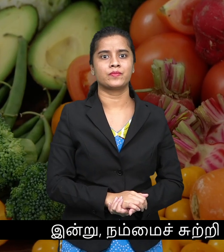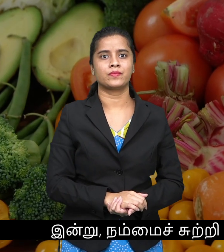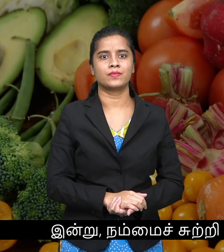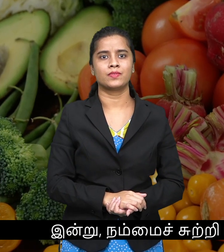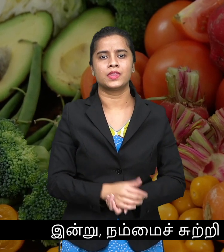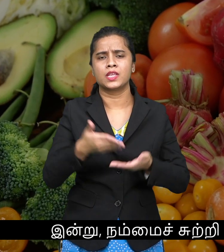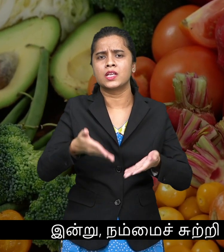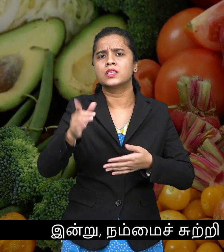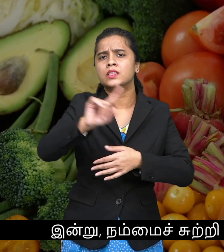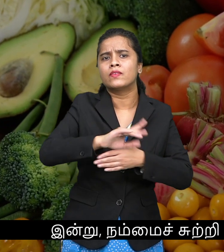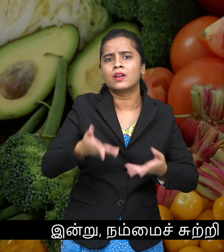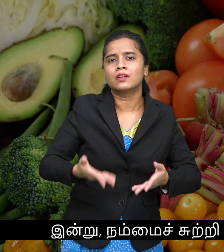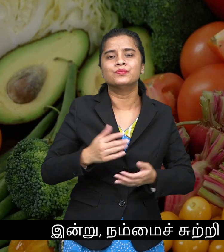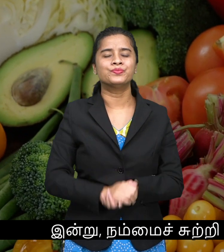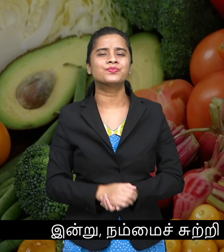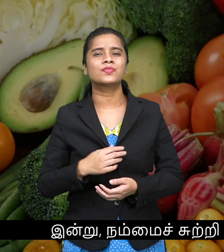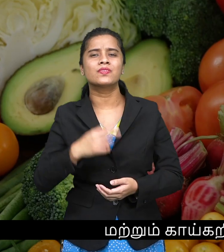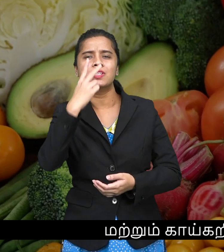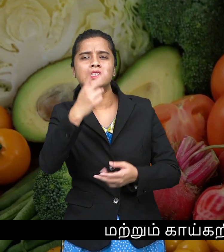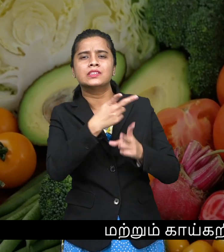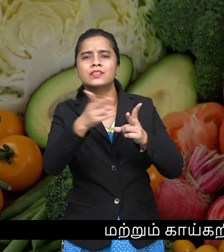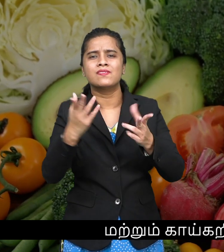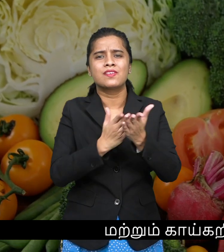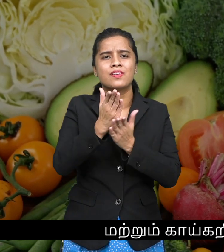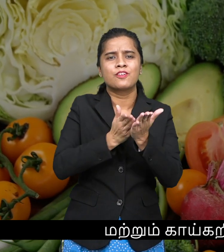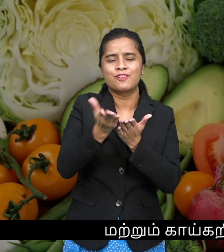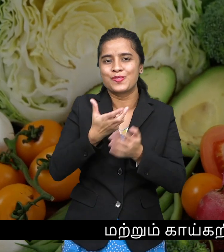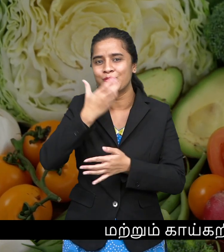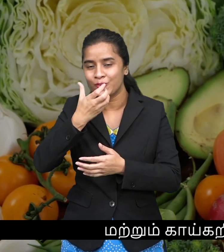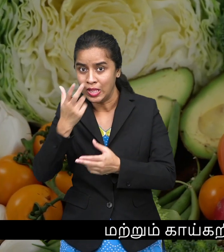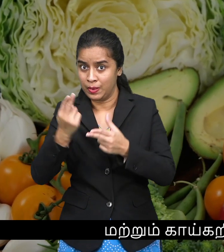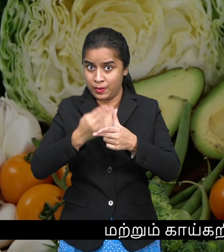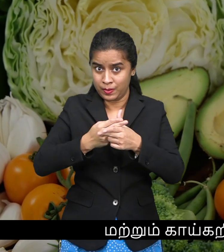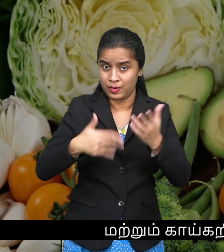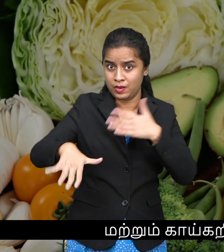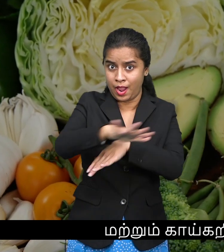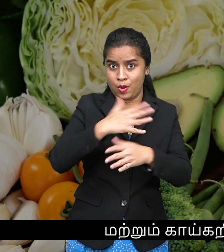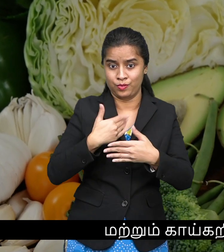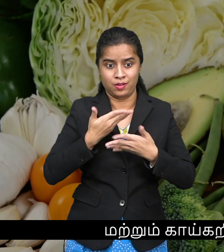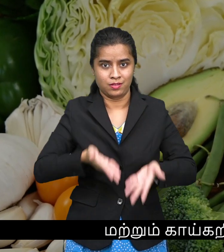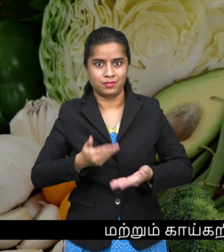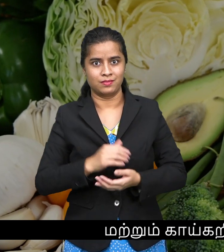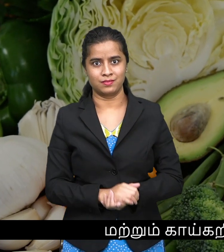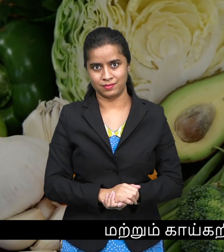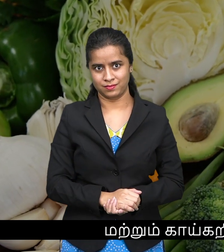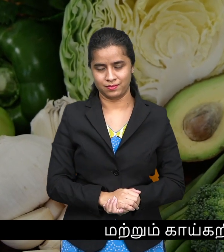இன்று நம்மை சுற்றி பல்வேறு வகையான பழங்கள் மற்றும் காய்கறிகளை பார்க்கிறோம்.